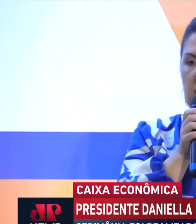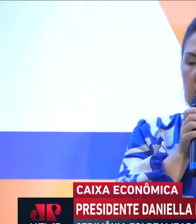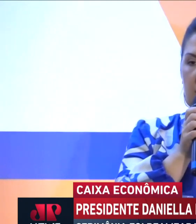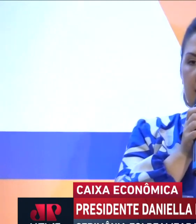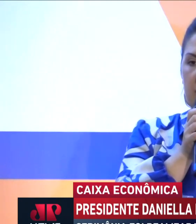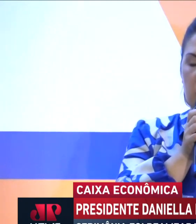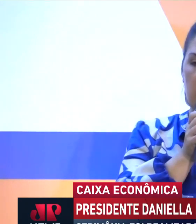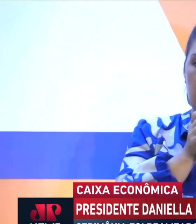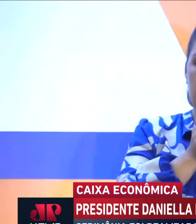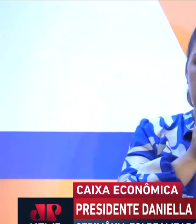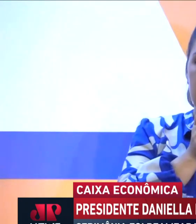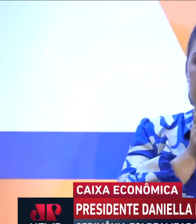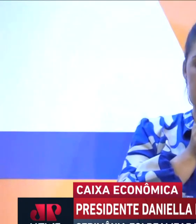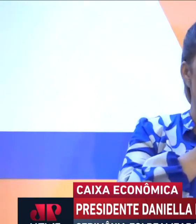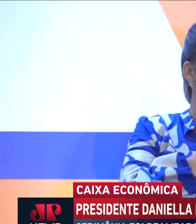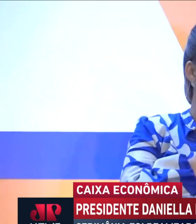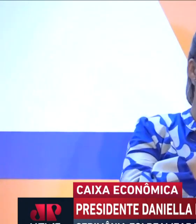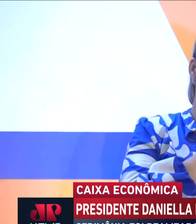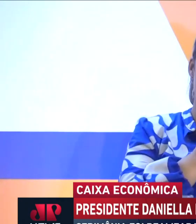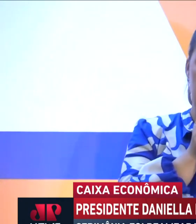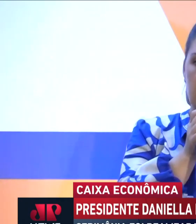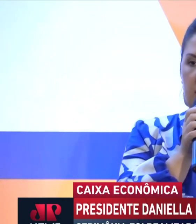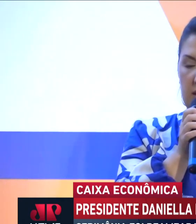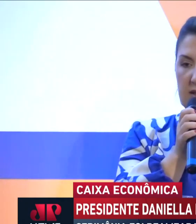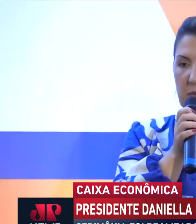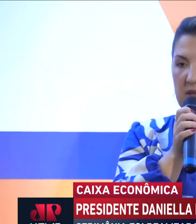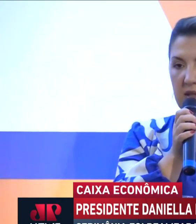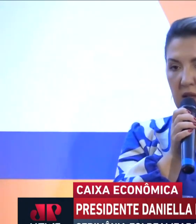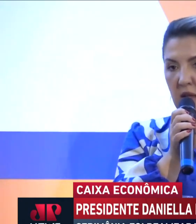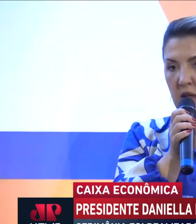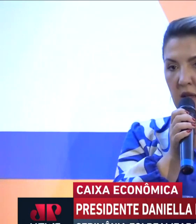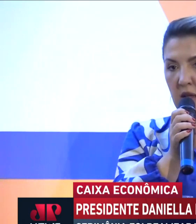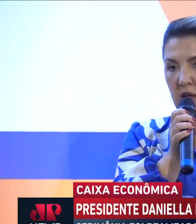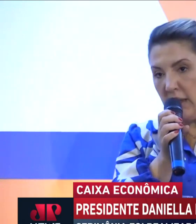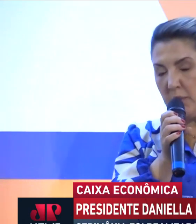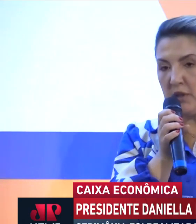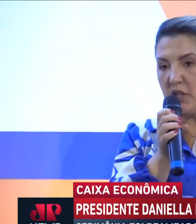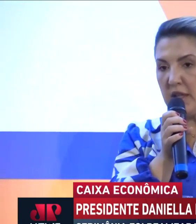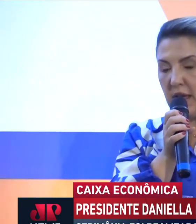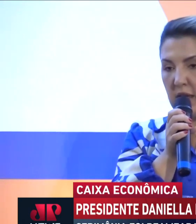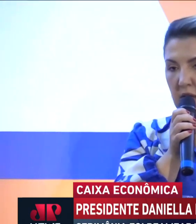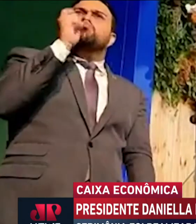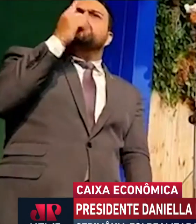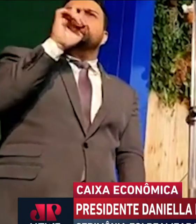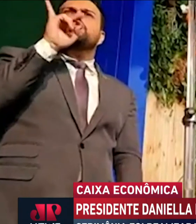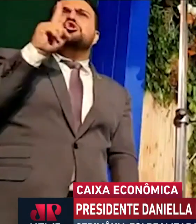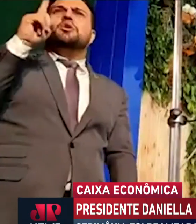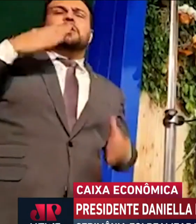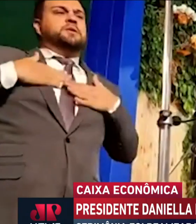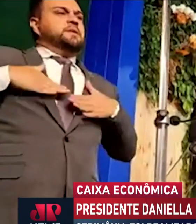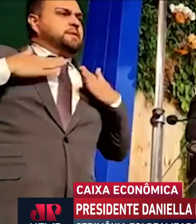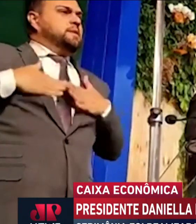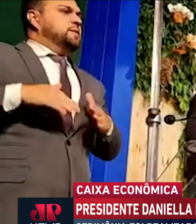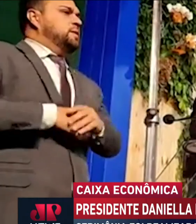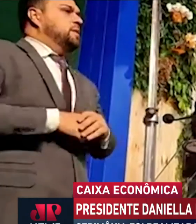tem que garantir independência nas apurações, porque ninguém tem interesse em perseguir nem proteger ninguém. Em discurso,